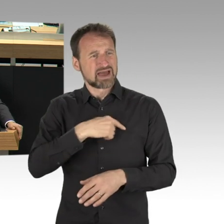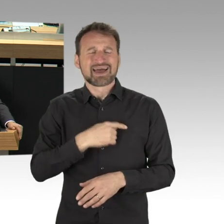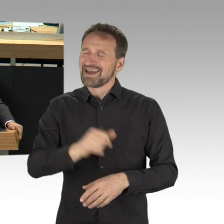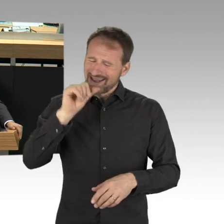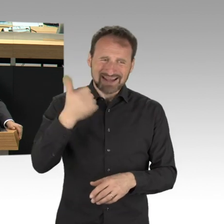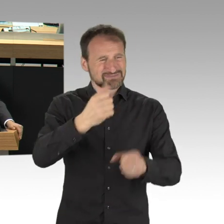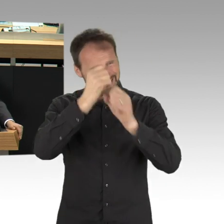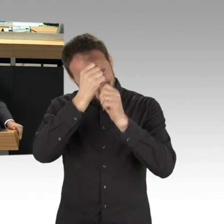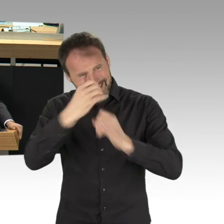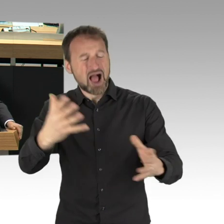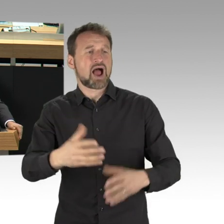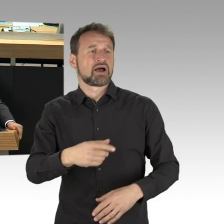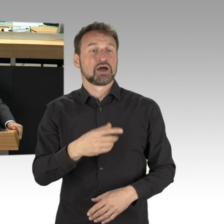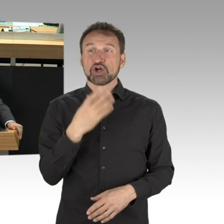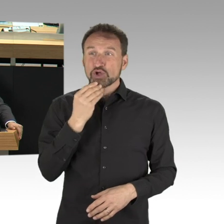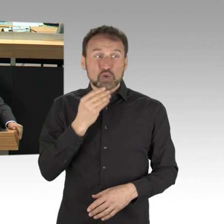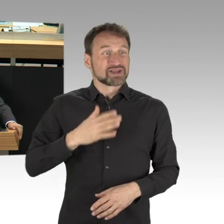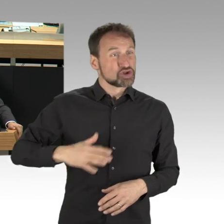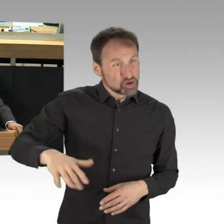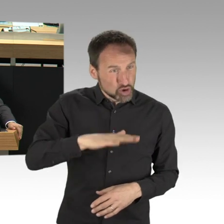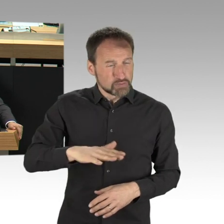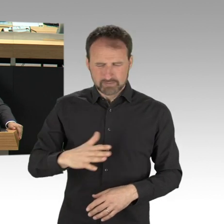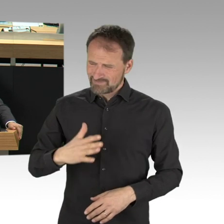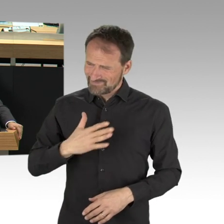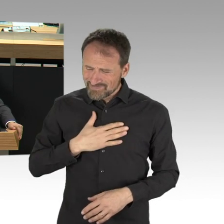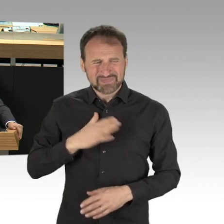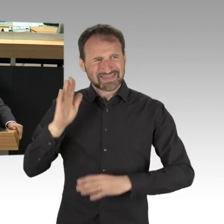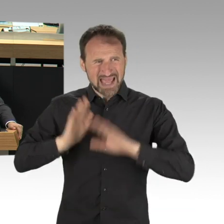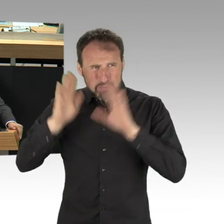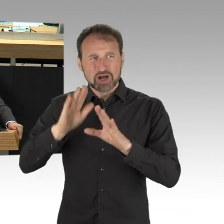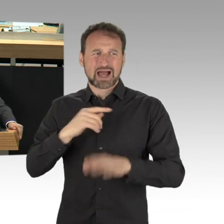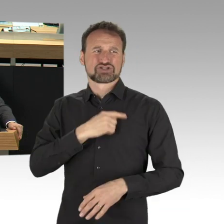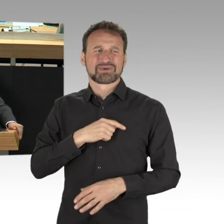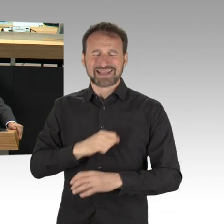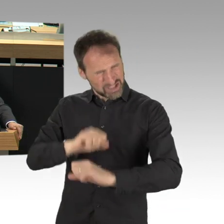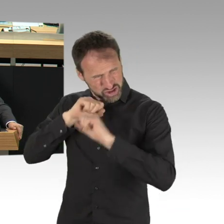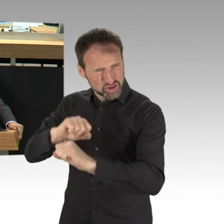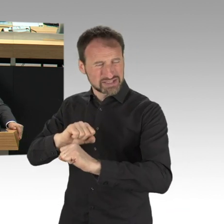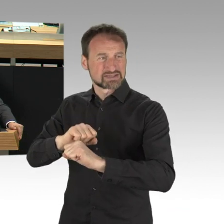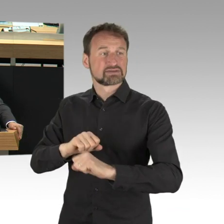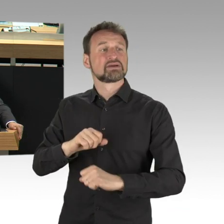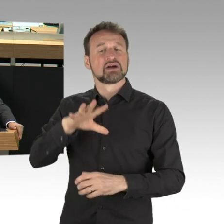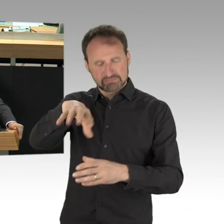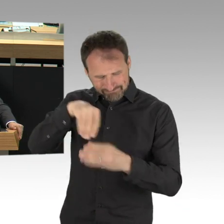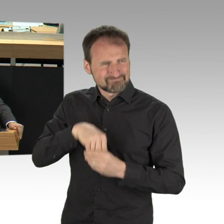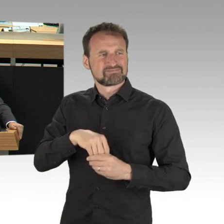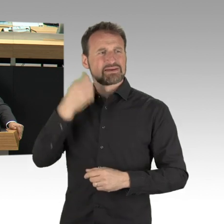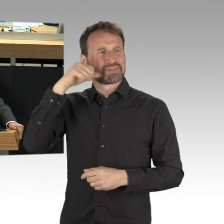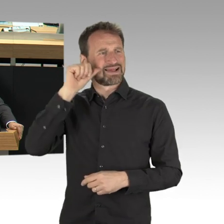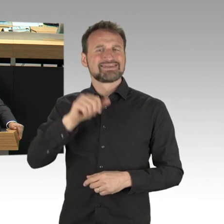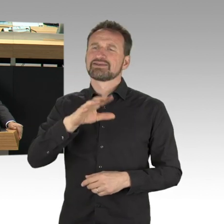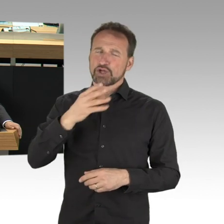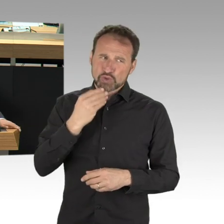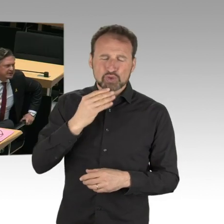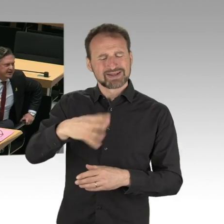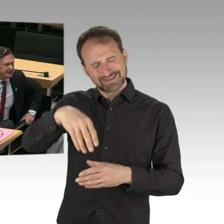dass Judentum von uns, von den demokratischen Parteien, geschützt wird. Sie sind Teil Berlins, Sie gehören zu uns, Sie sind Teil unseres Landes.